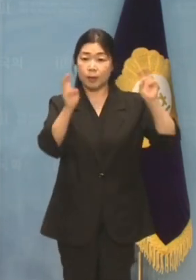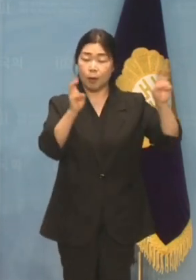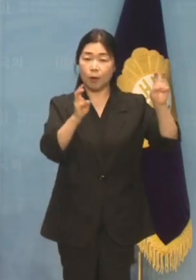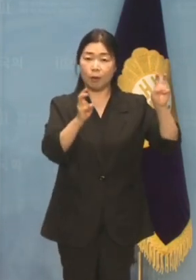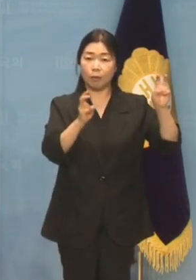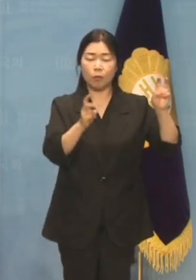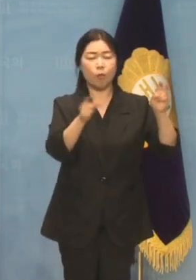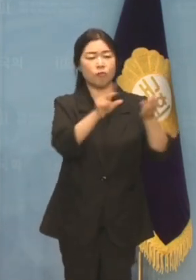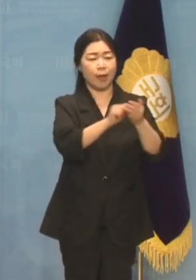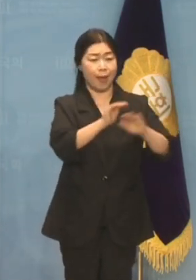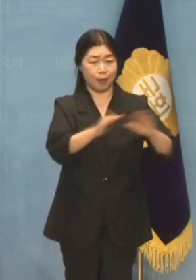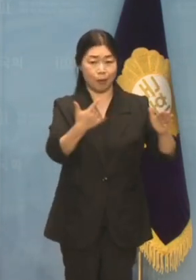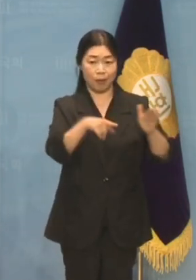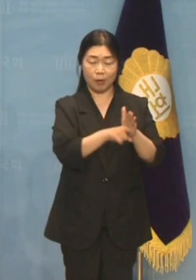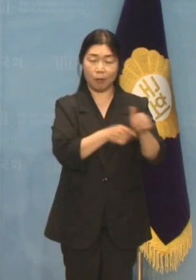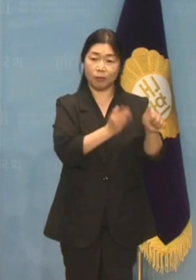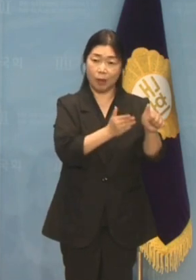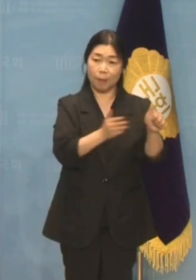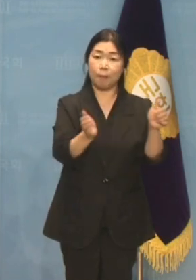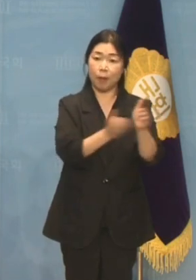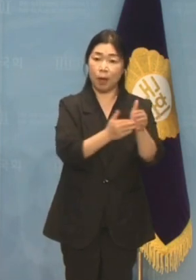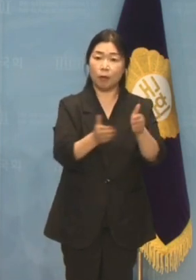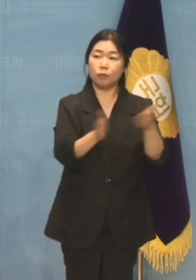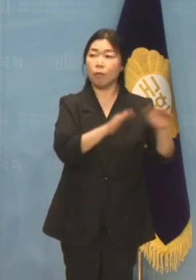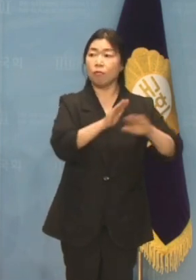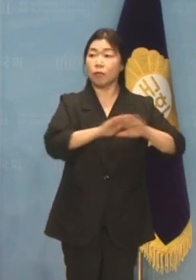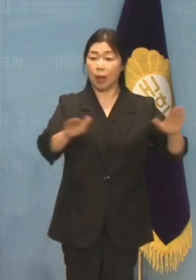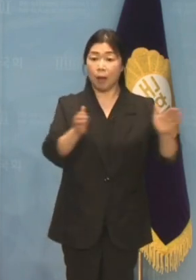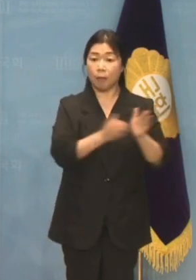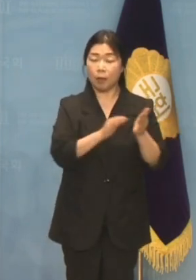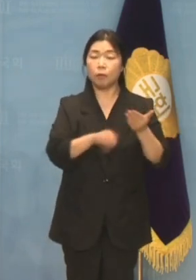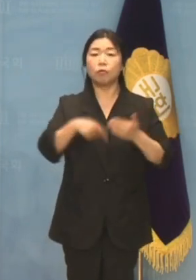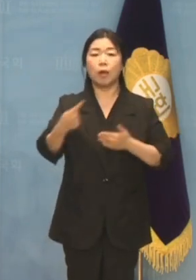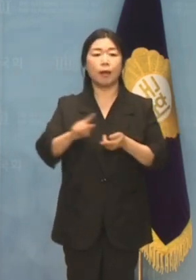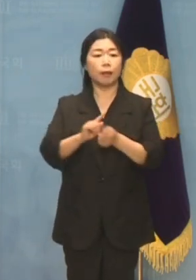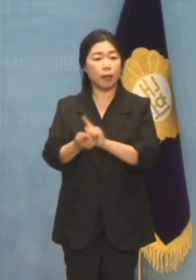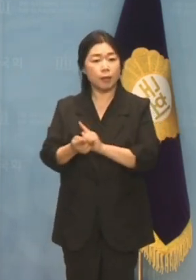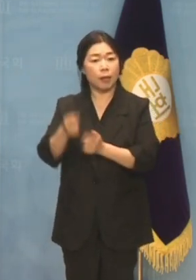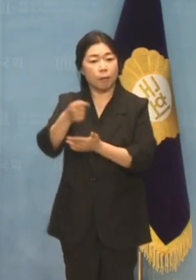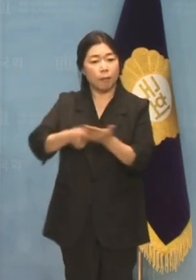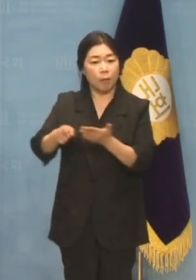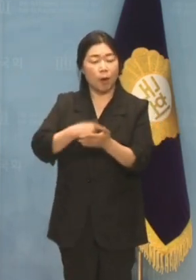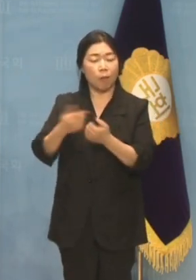정치자금 수수 사건이 아닐 수 없습니다. 김기현 대표도 이를